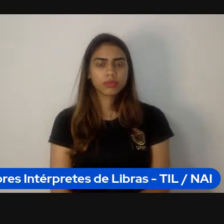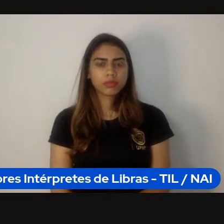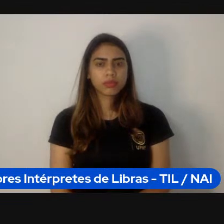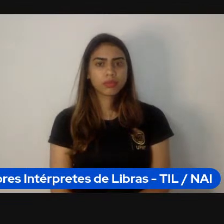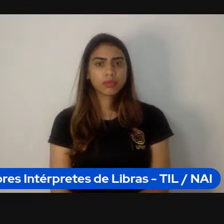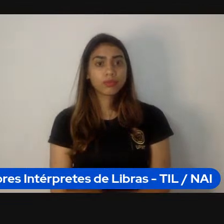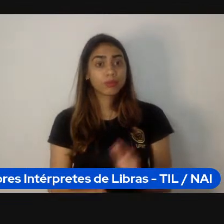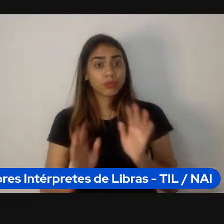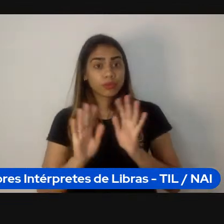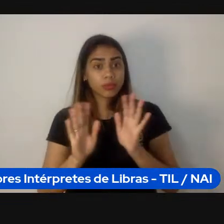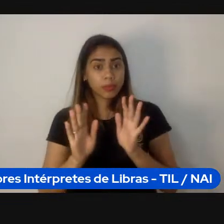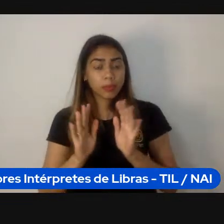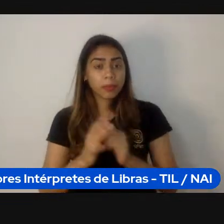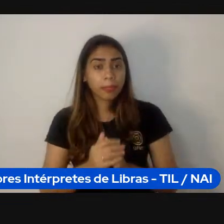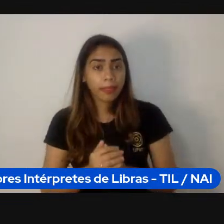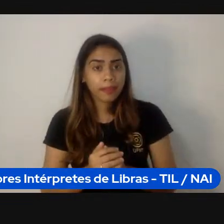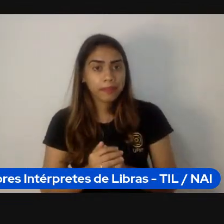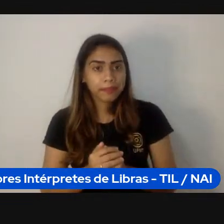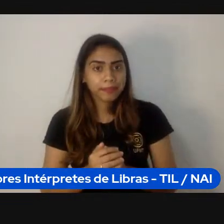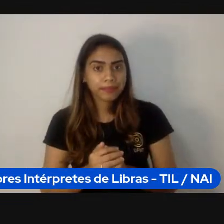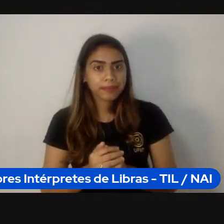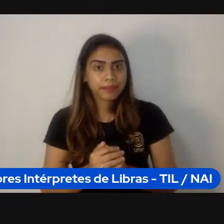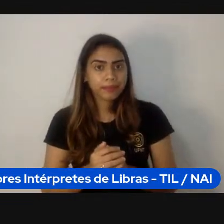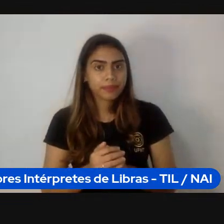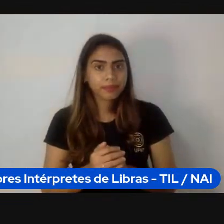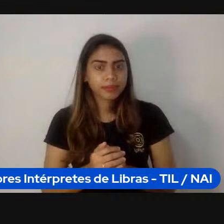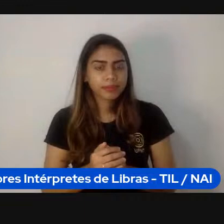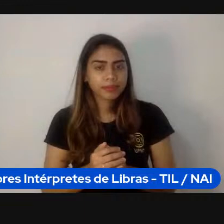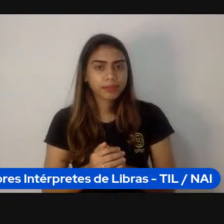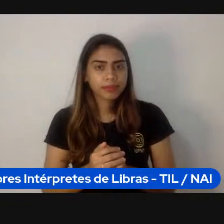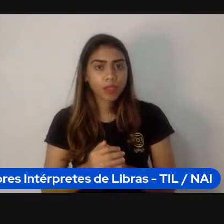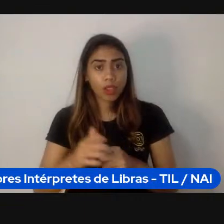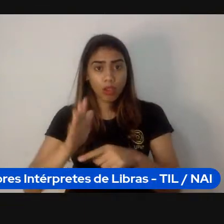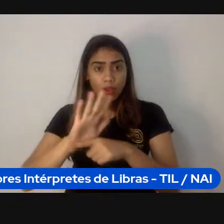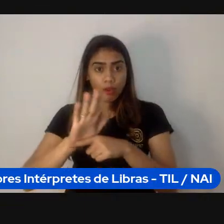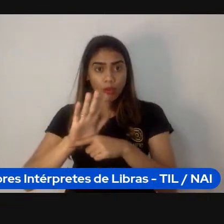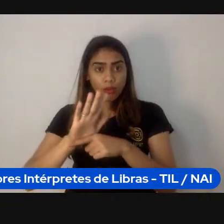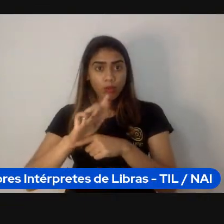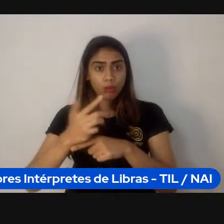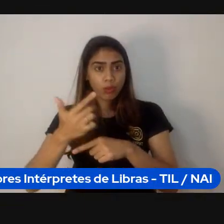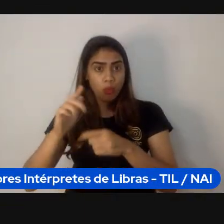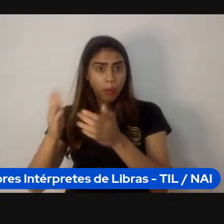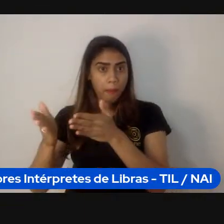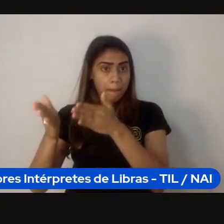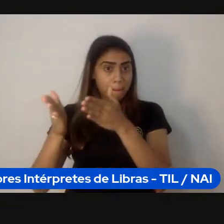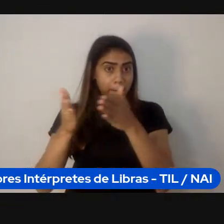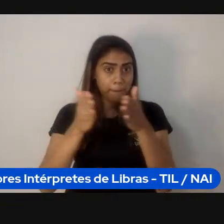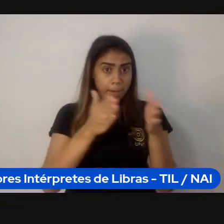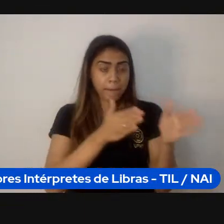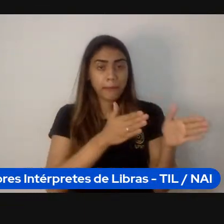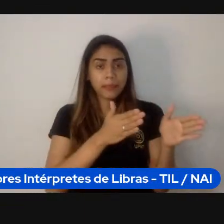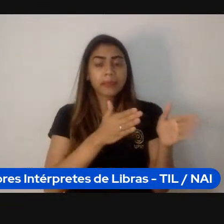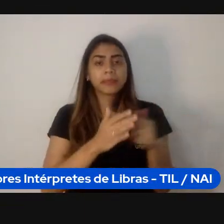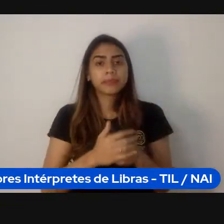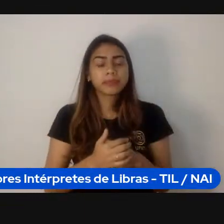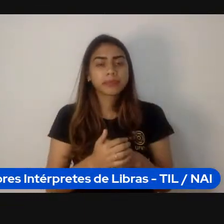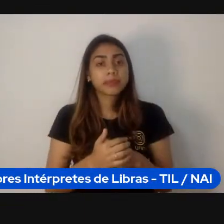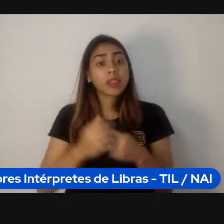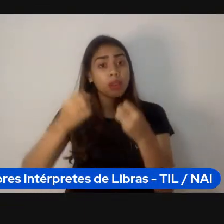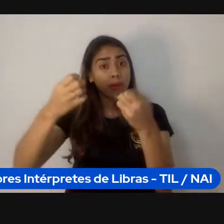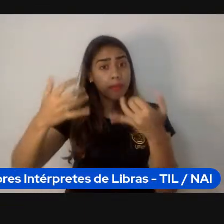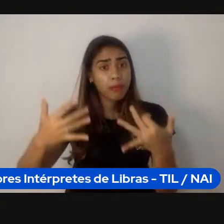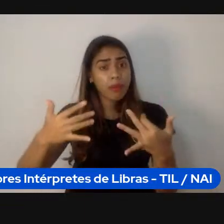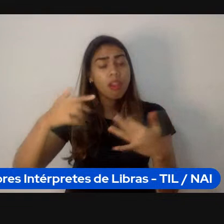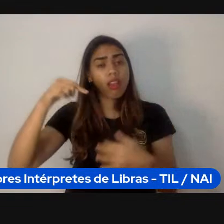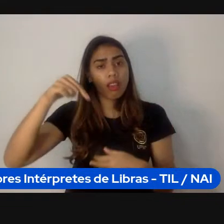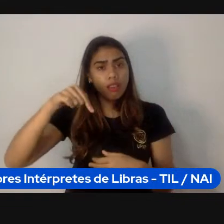Pessoal, antes de continuarmos para o próximo vídeo, só queria avisar que esse bloco ele não vai ter intérprete, porque os vídeos